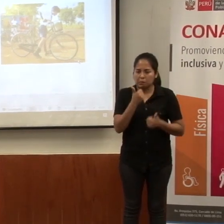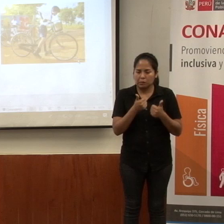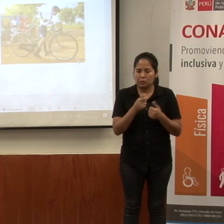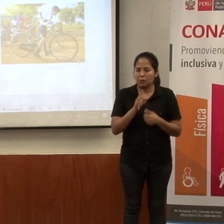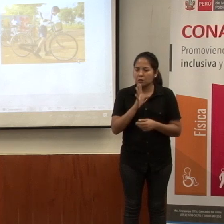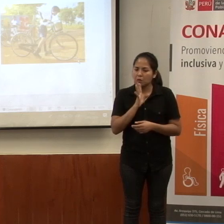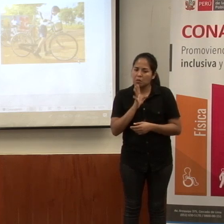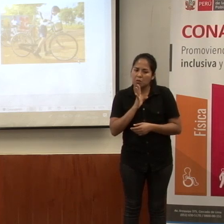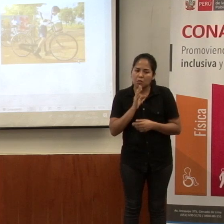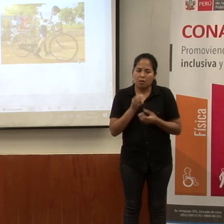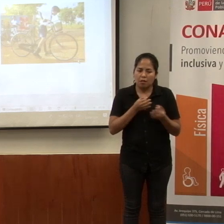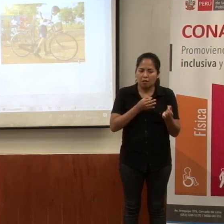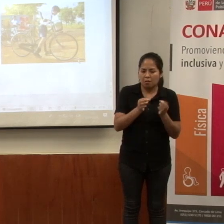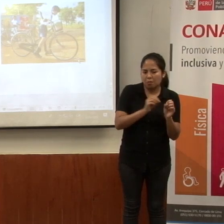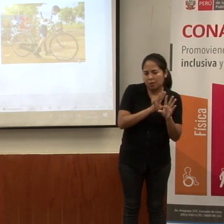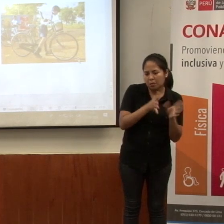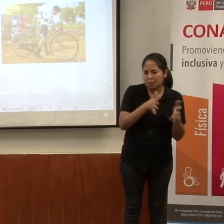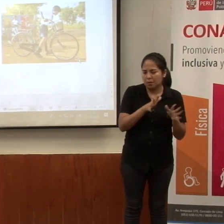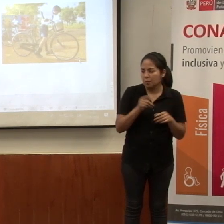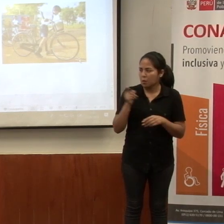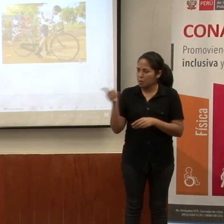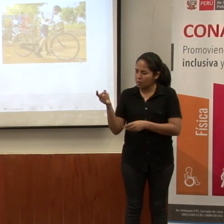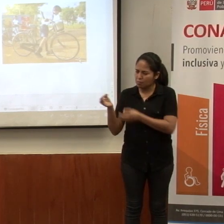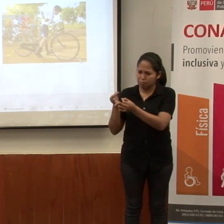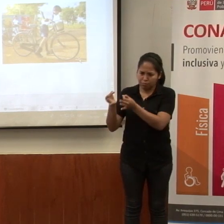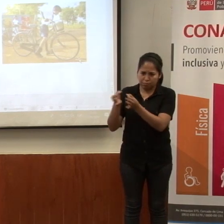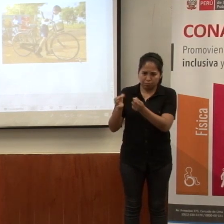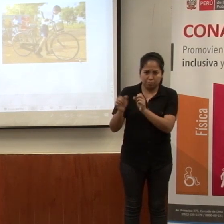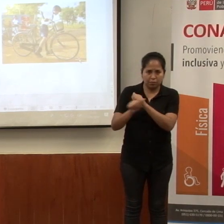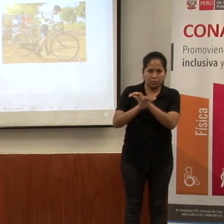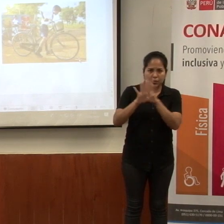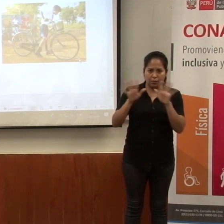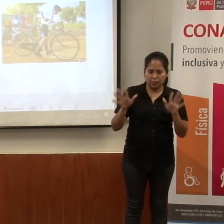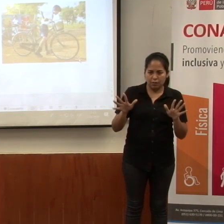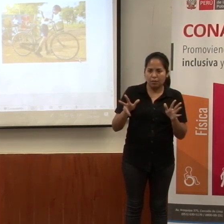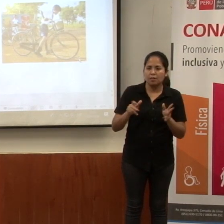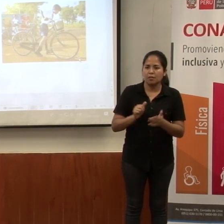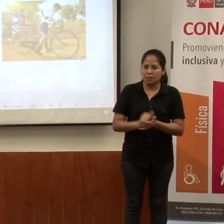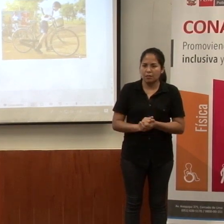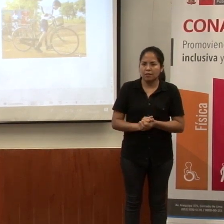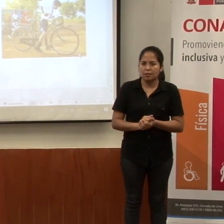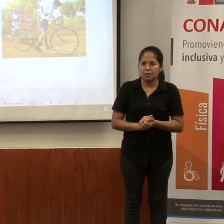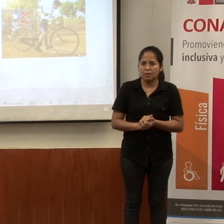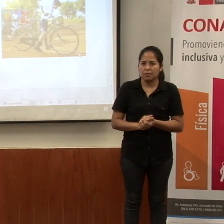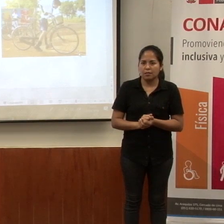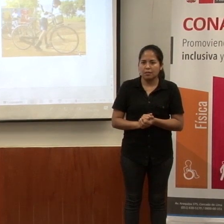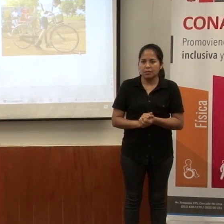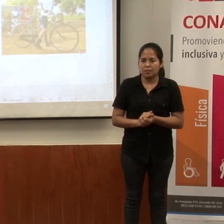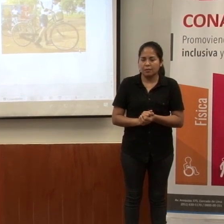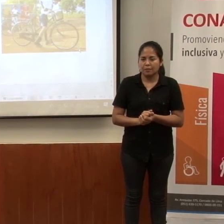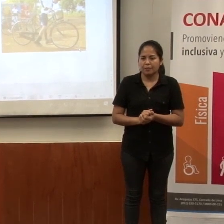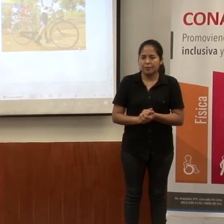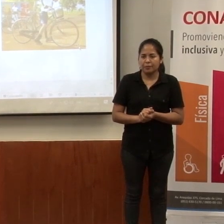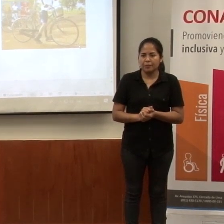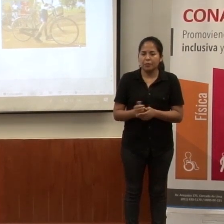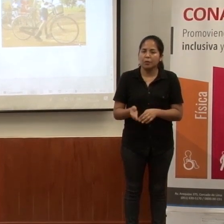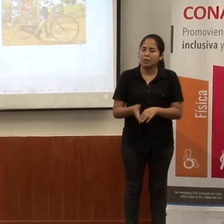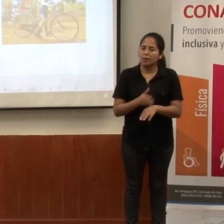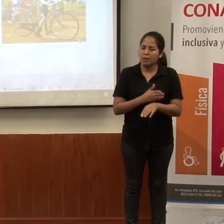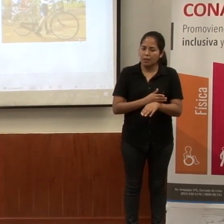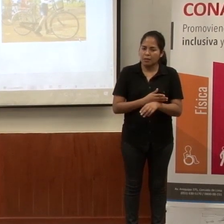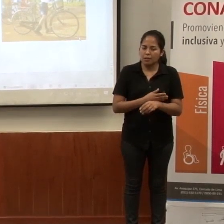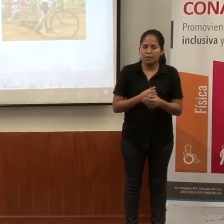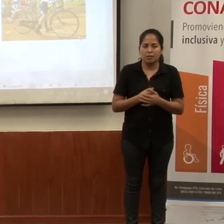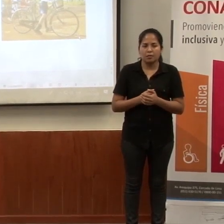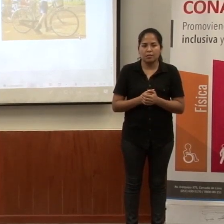tiene mayor credibilidad ahorita, definitivamente por lo que ha dicho. Y ha dicho lo que hemos, en forma reiterativa, estar diciendo,